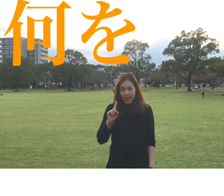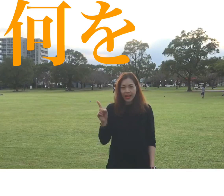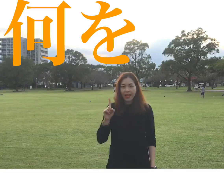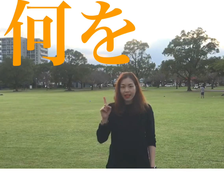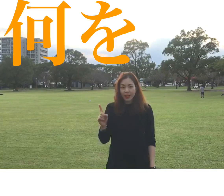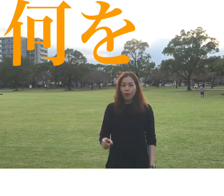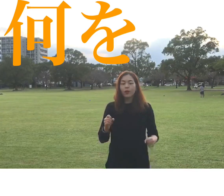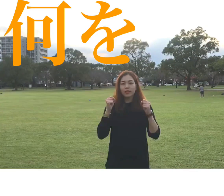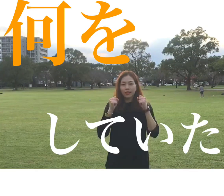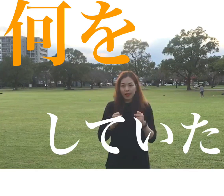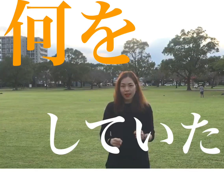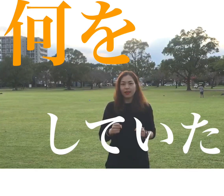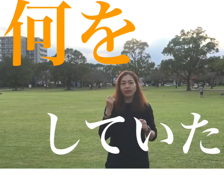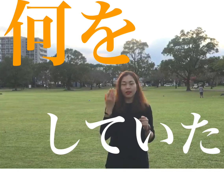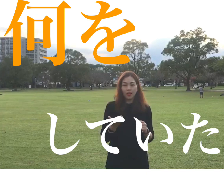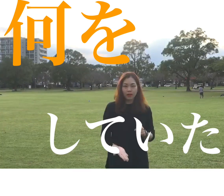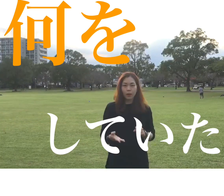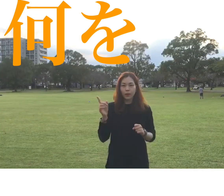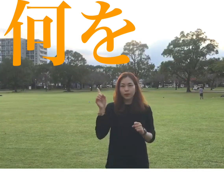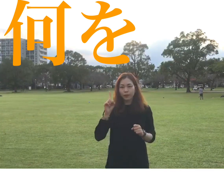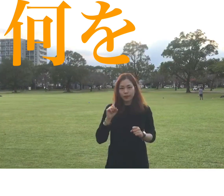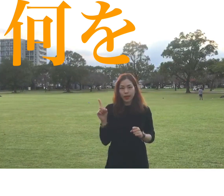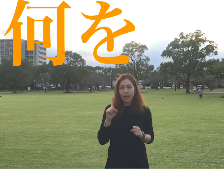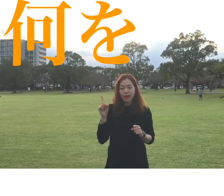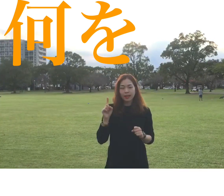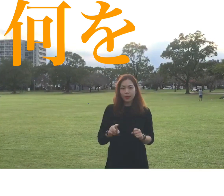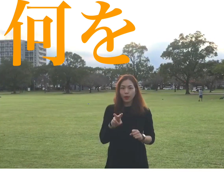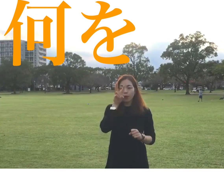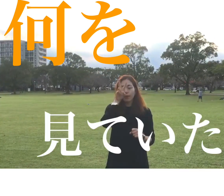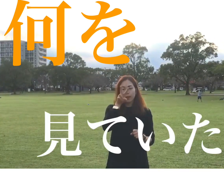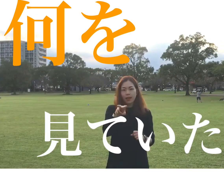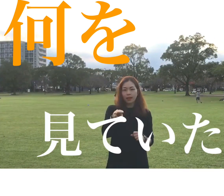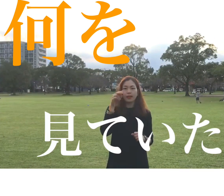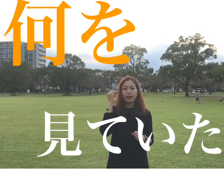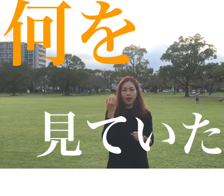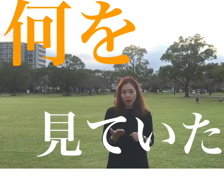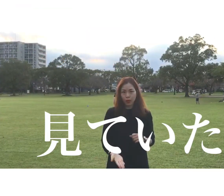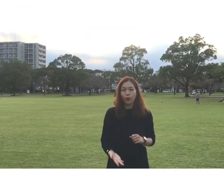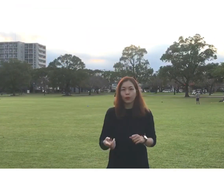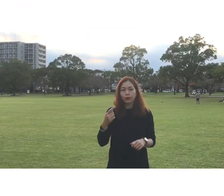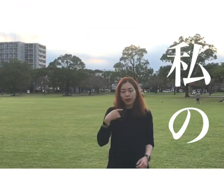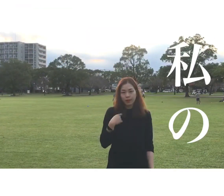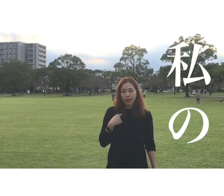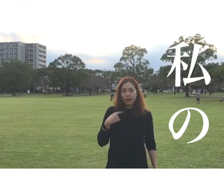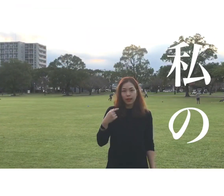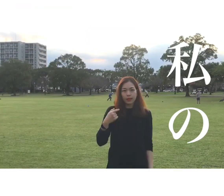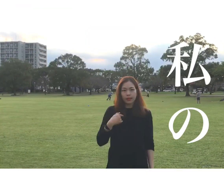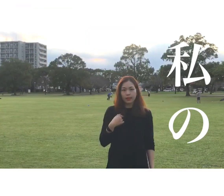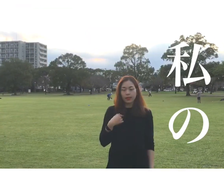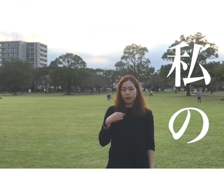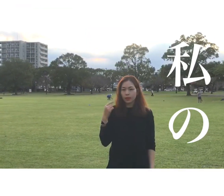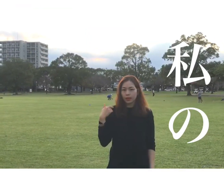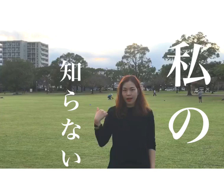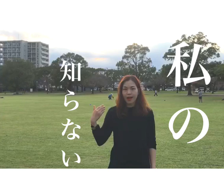していたの、何を見ていたの、私の知らない